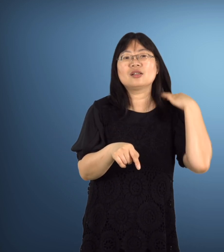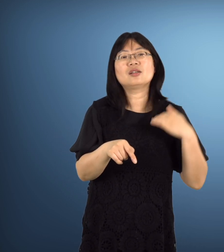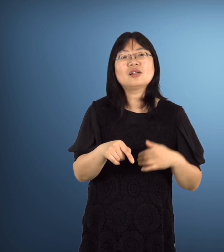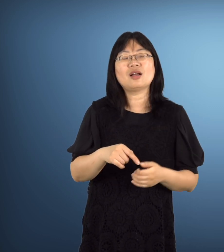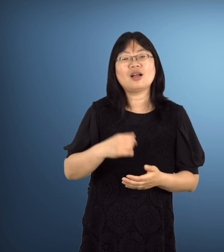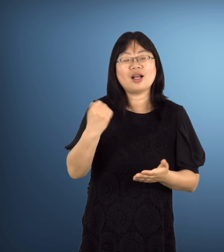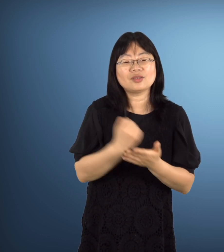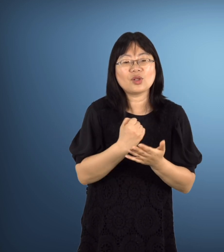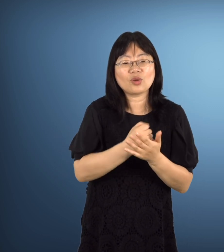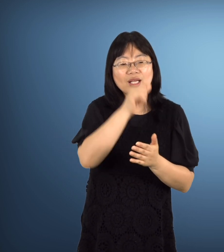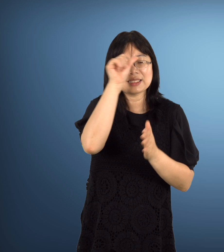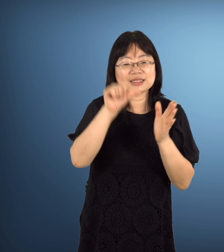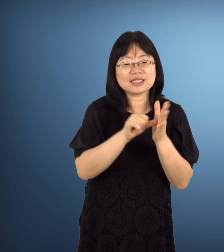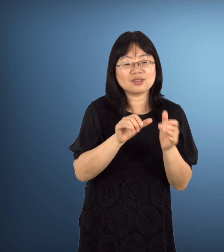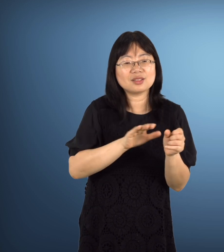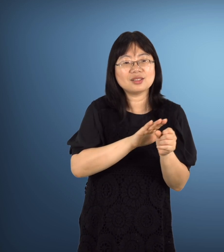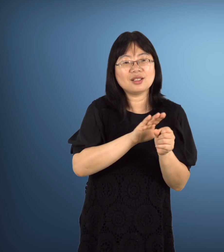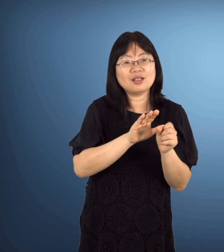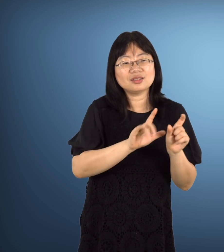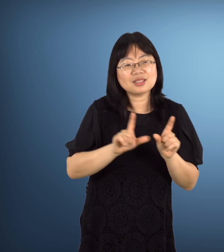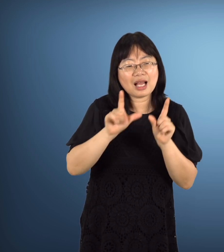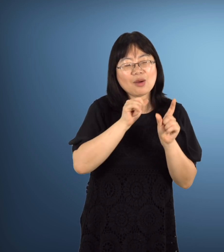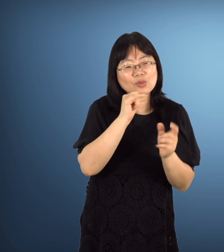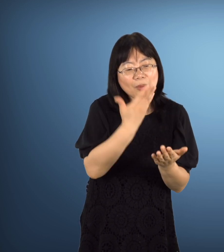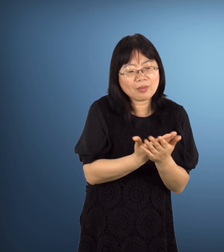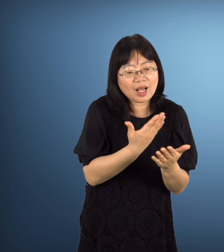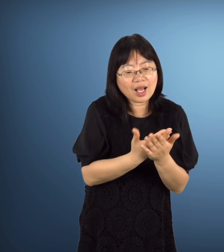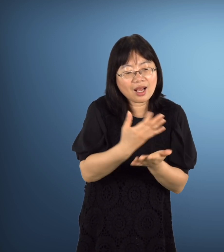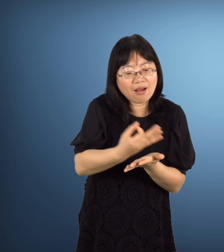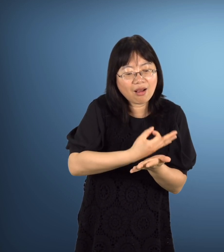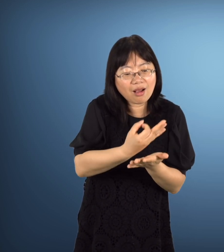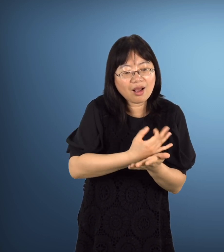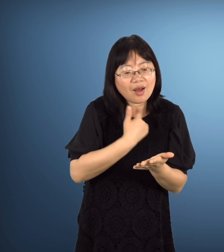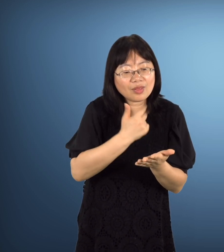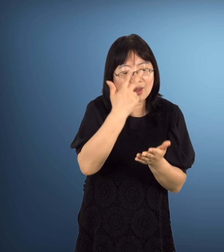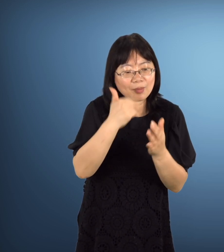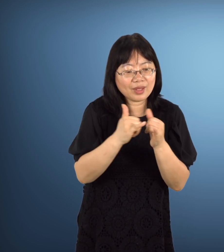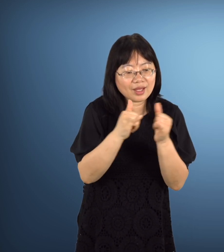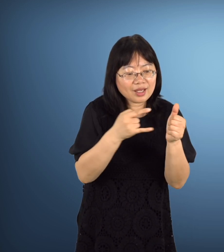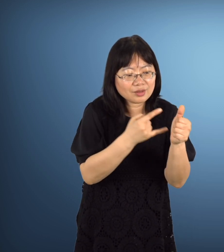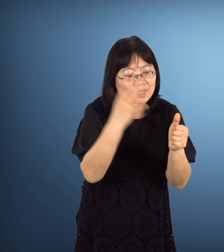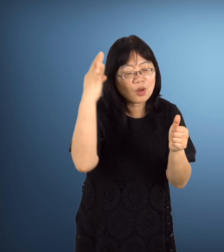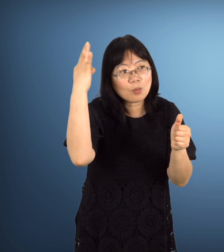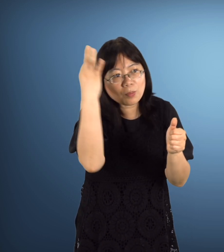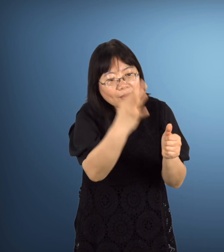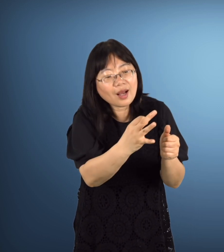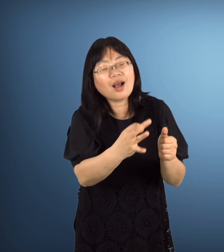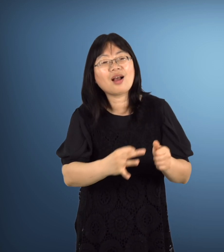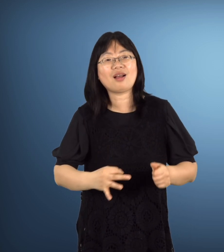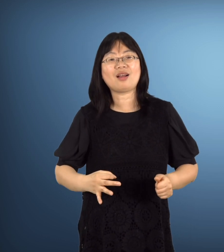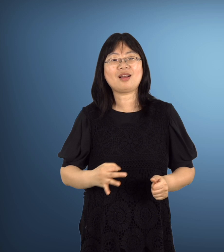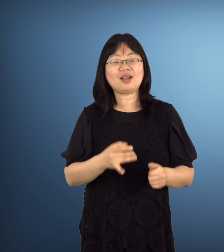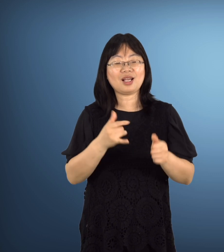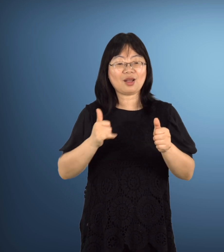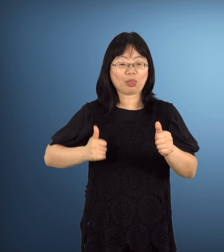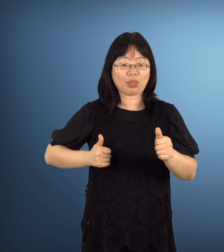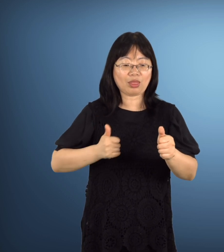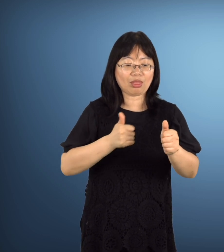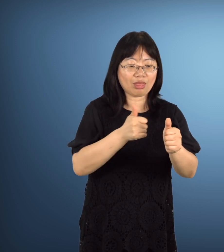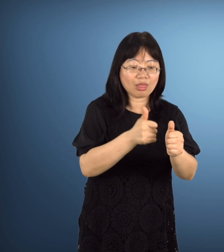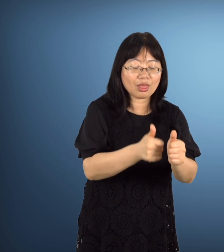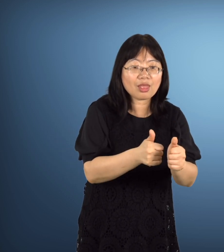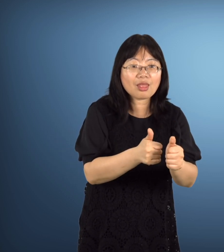불운한 인생을 살아가면서 구걸하여 생계를 유지하던 맹인을 보시고 그에게